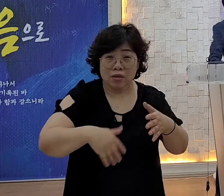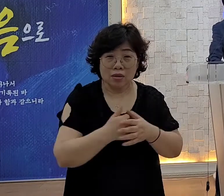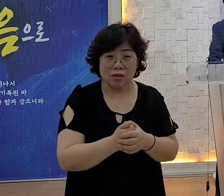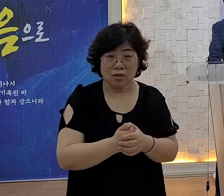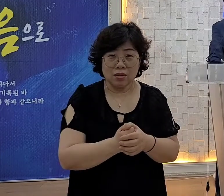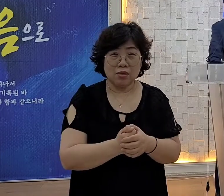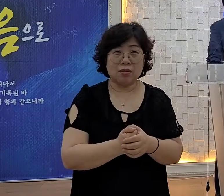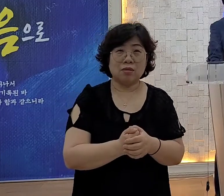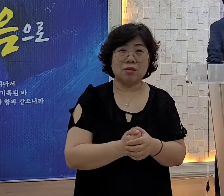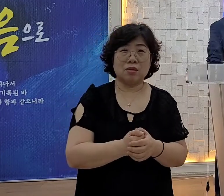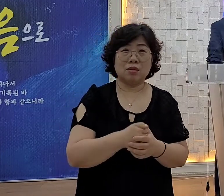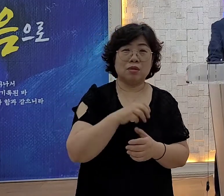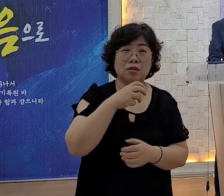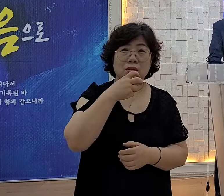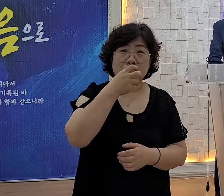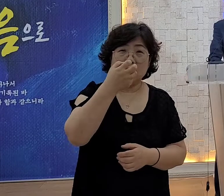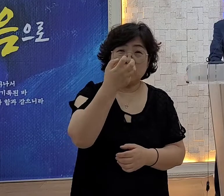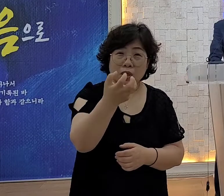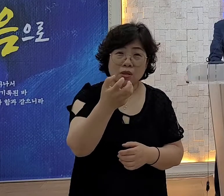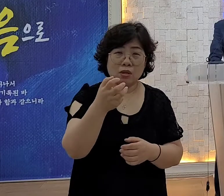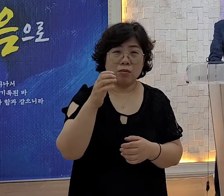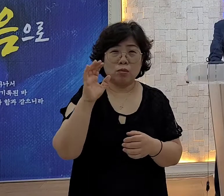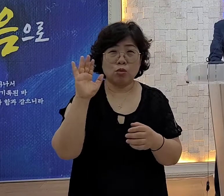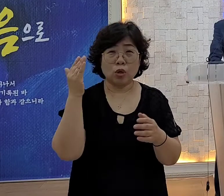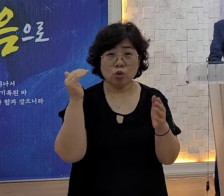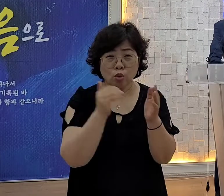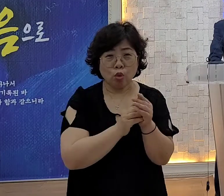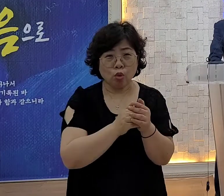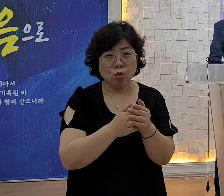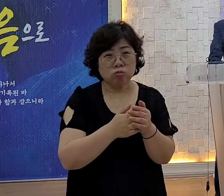70, 80될 때까지 애를 한 없다면 애가 없는.